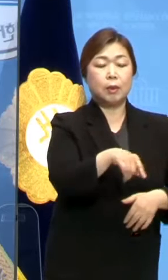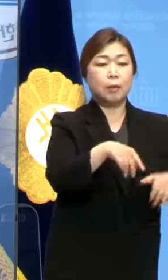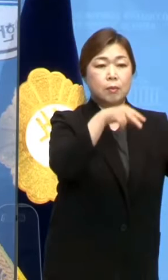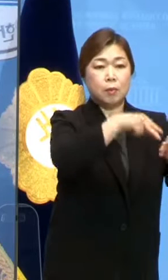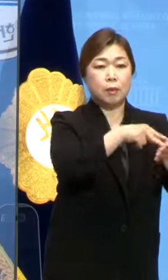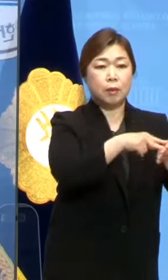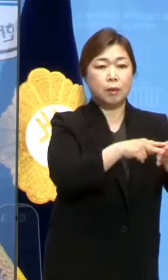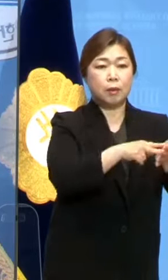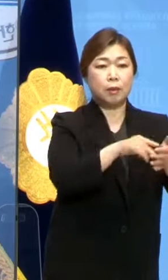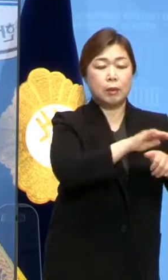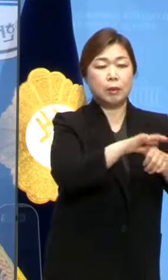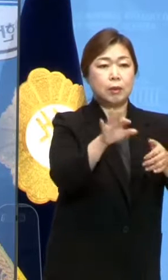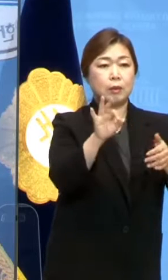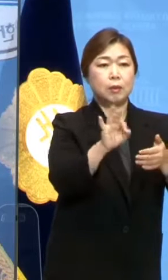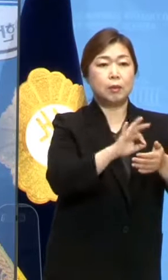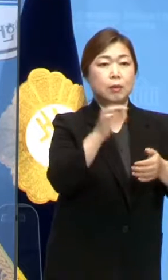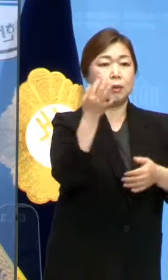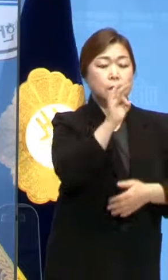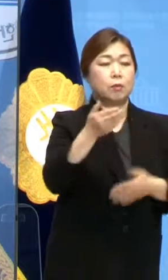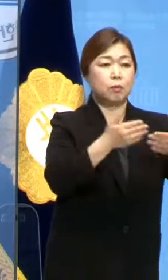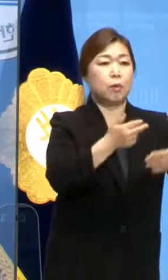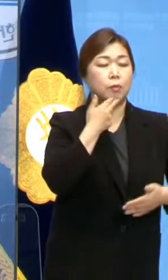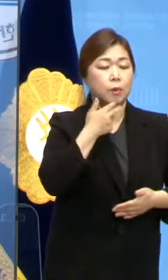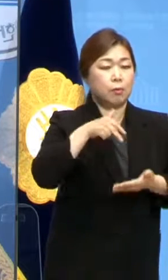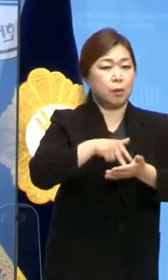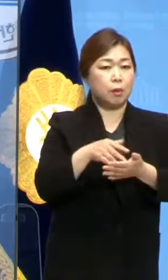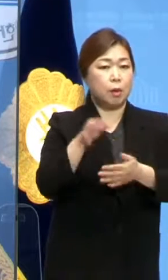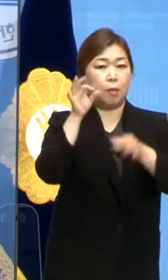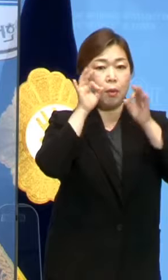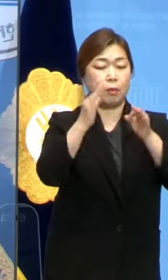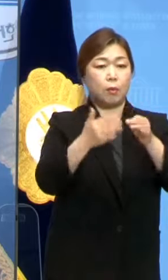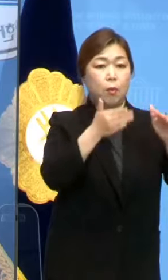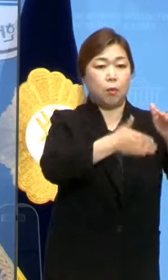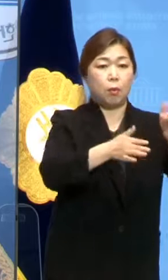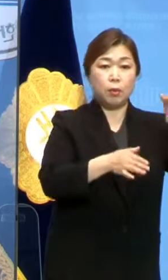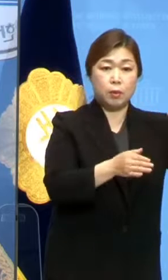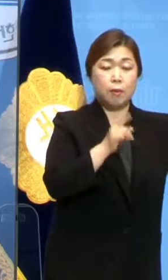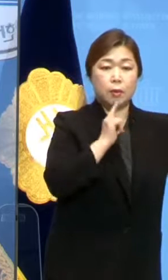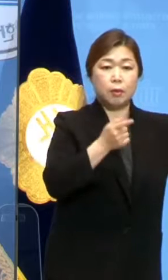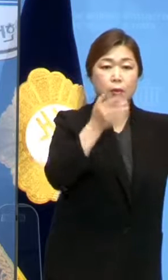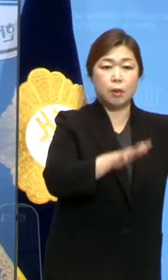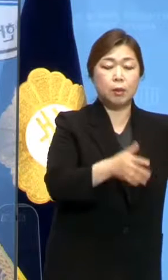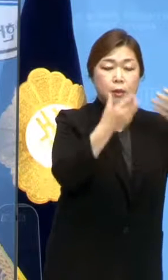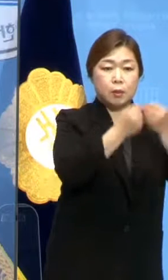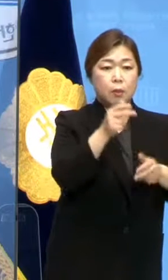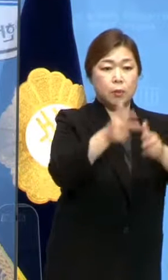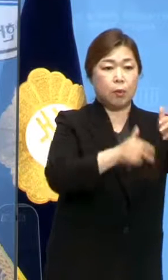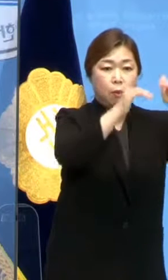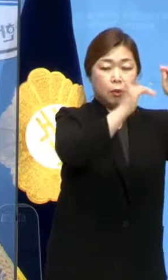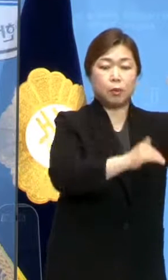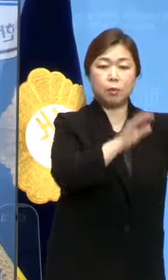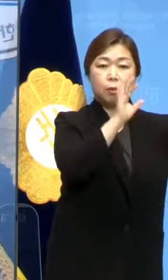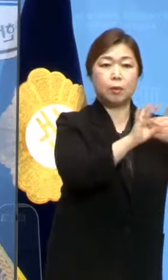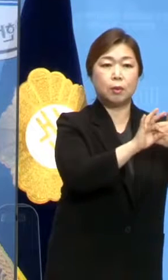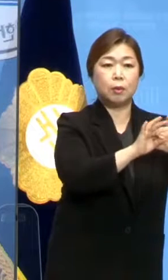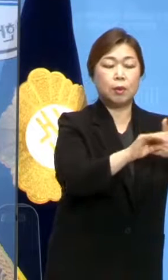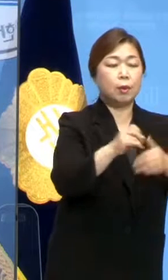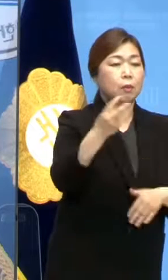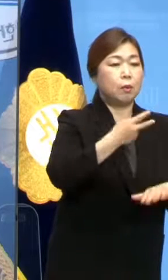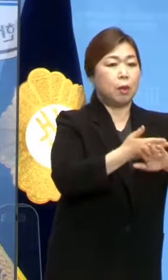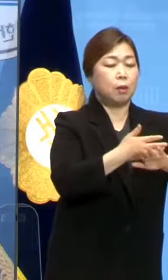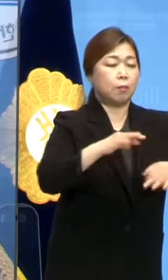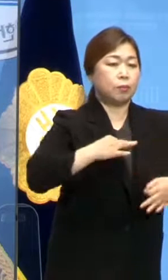법원을 바라보아야 한다 0 0 을 위한다는 사회서비스 완 시범사업 가정을 보면 또